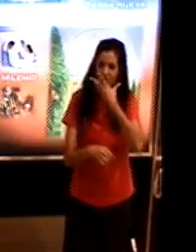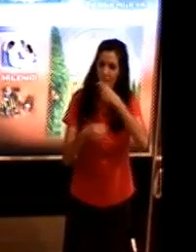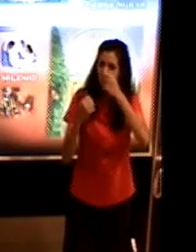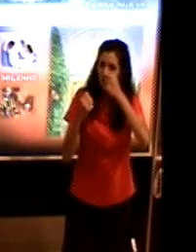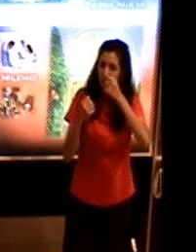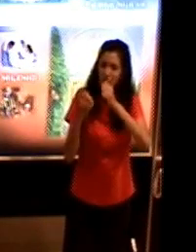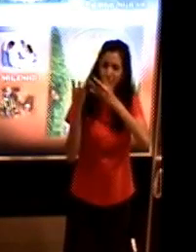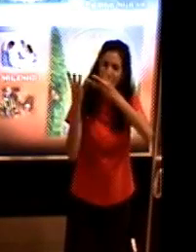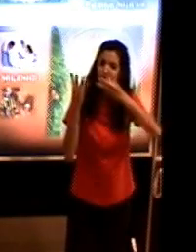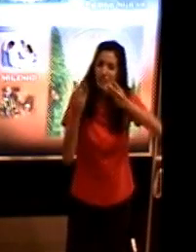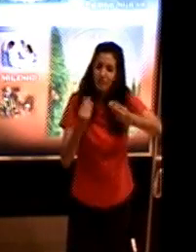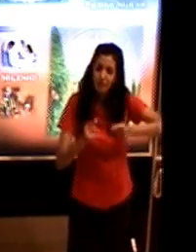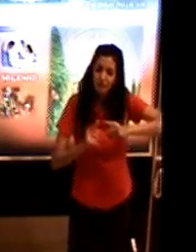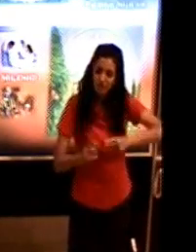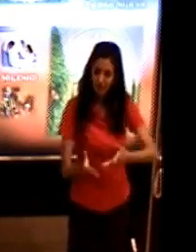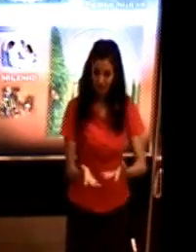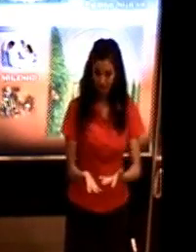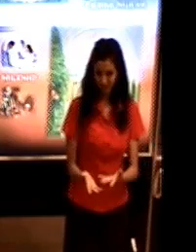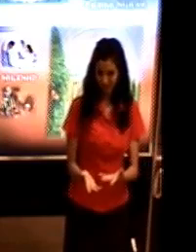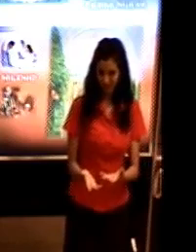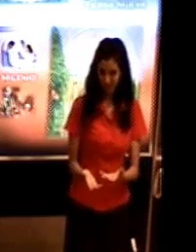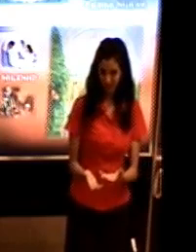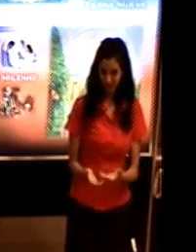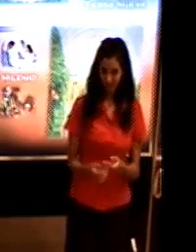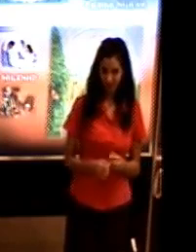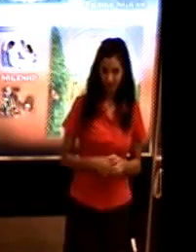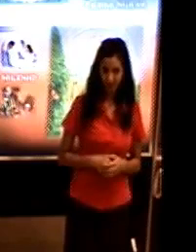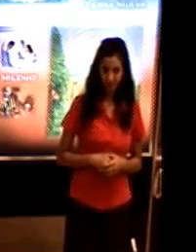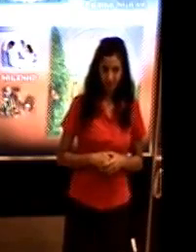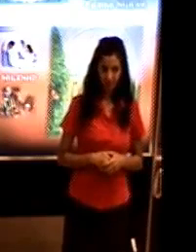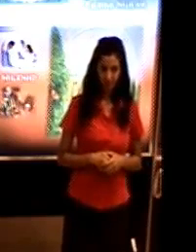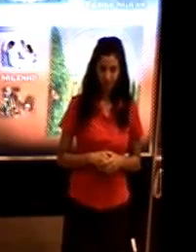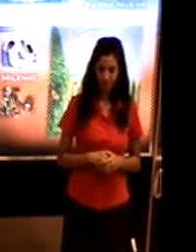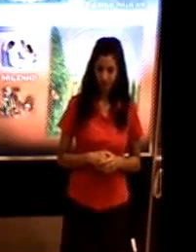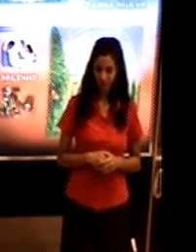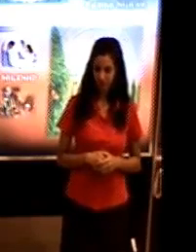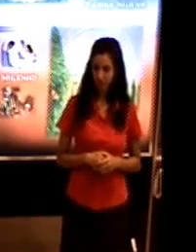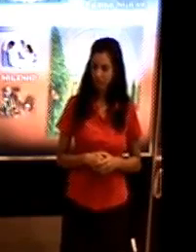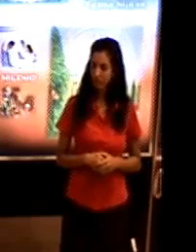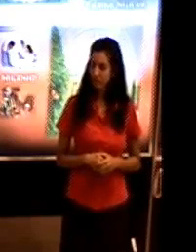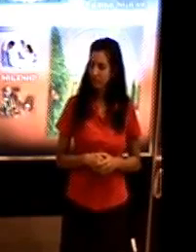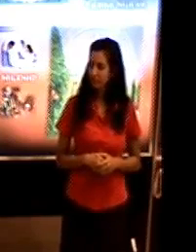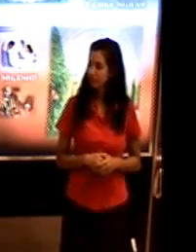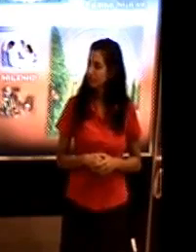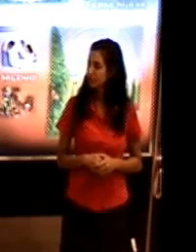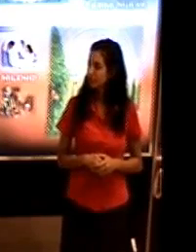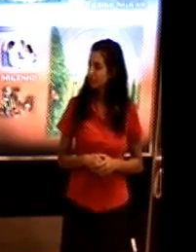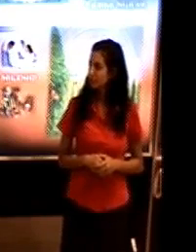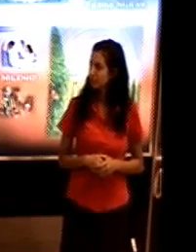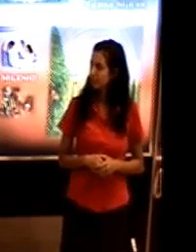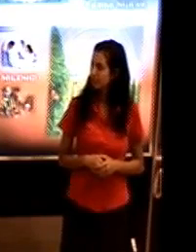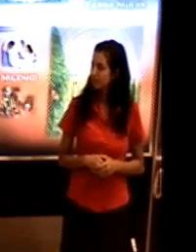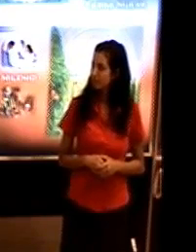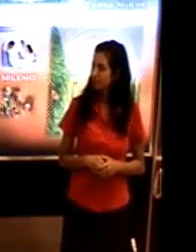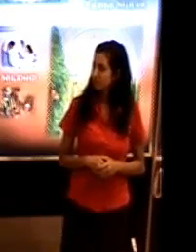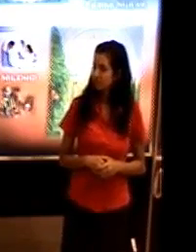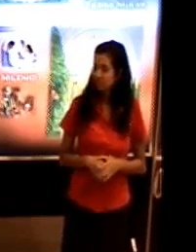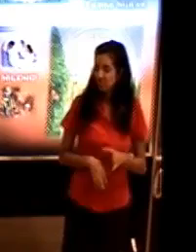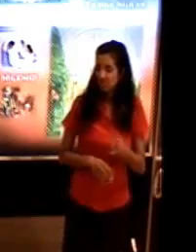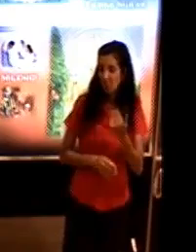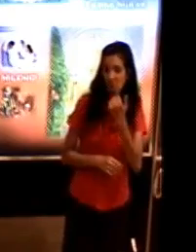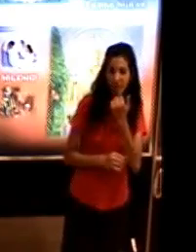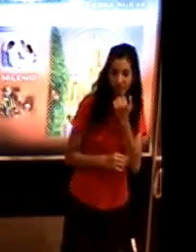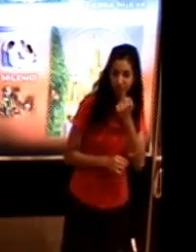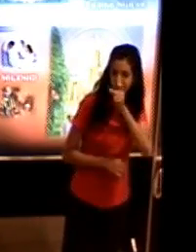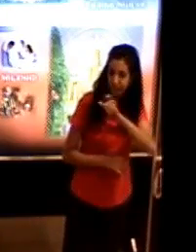Dios, hermanos. Este texto será real en forma total. Por más que lloren los hombres, por más